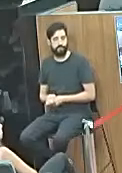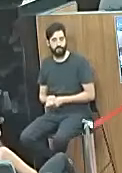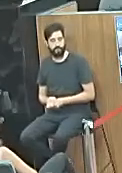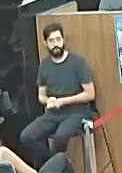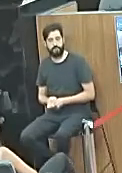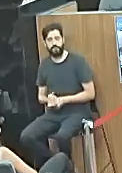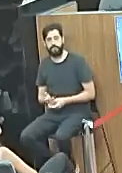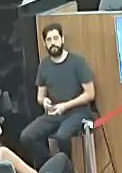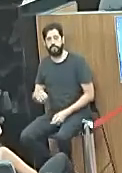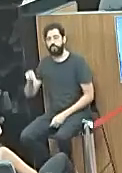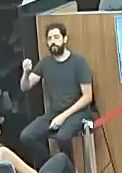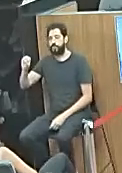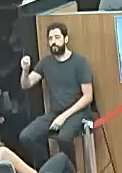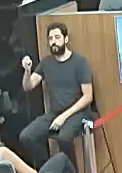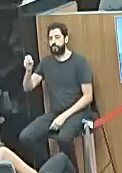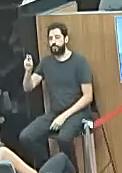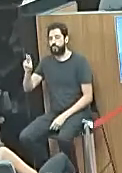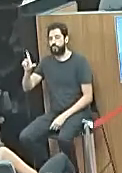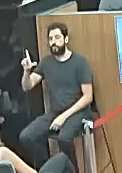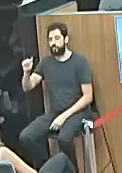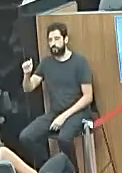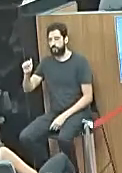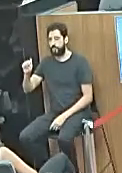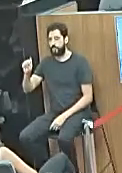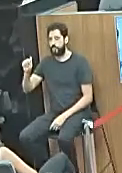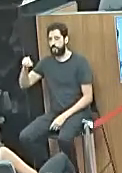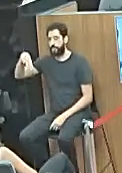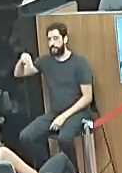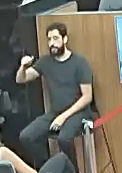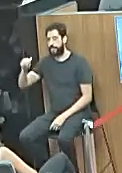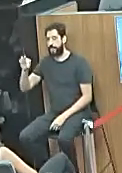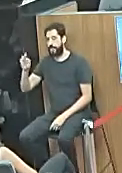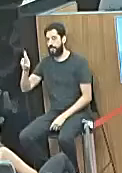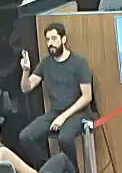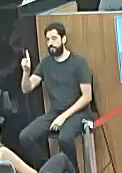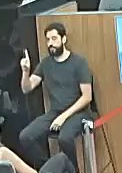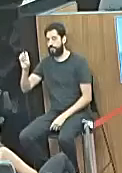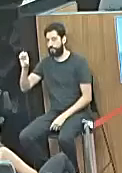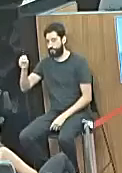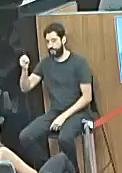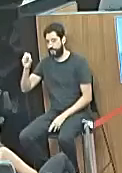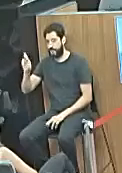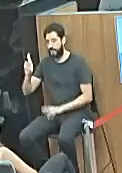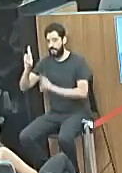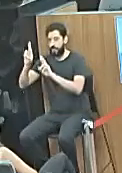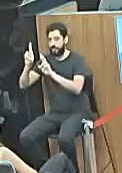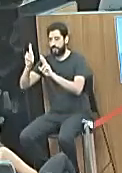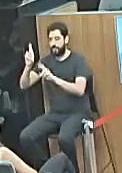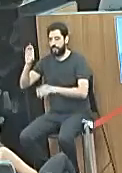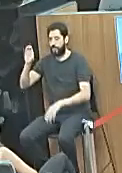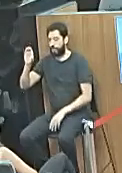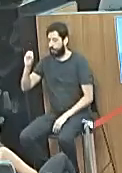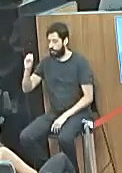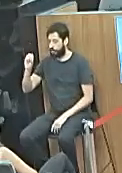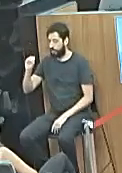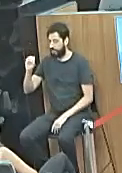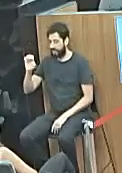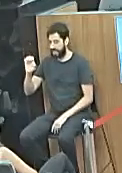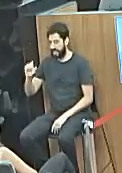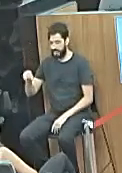sula afro diz representante do conseg que fez a beleza da apresentação aqui